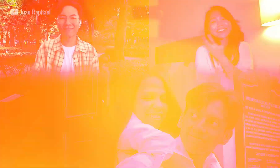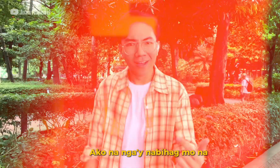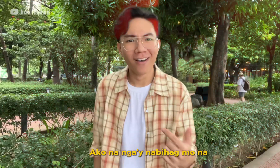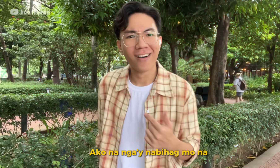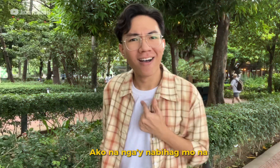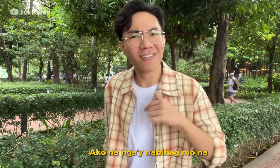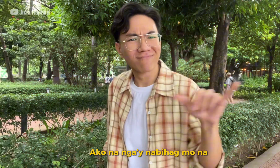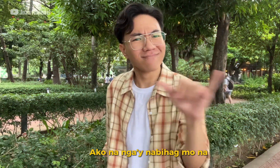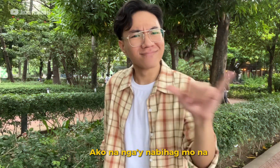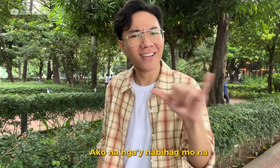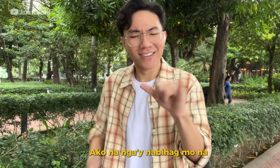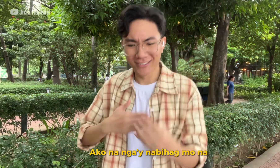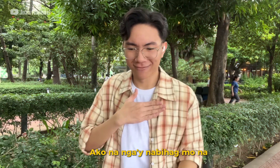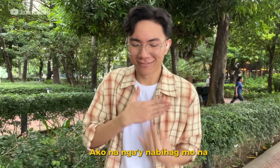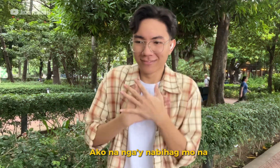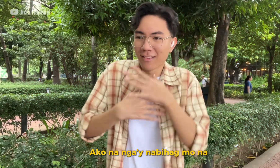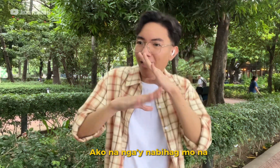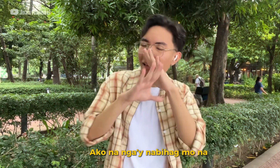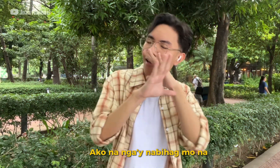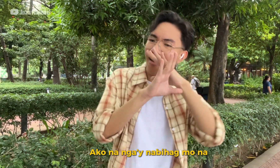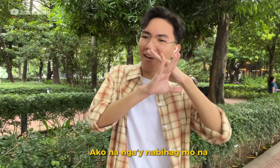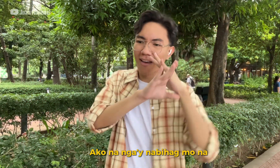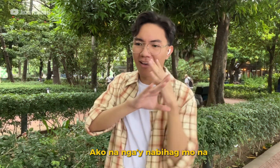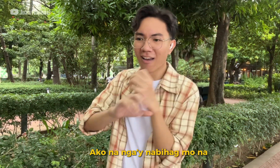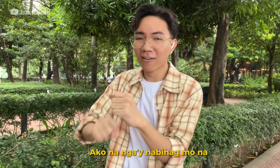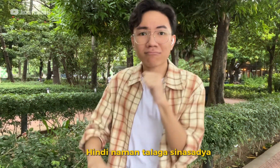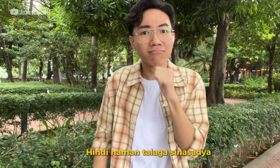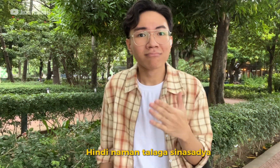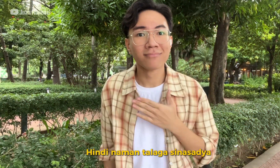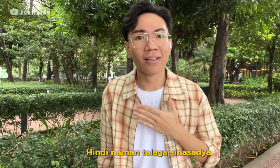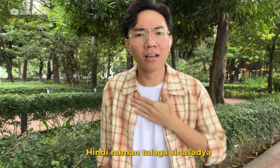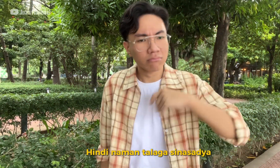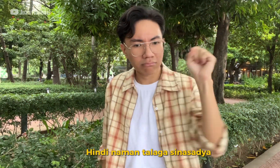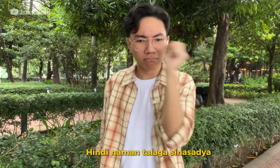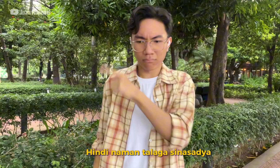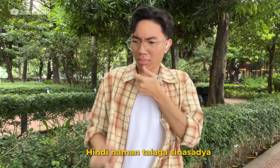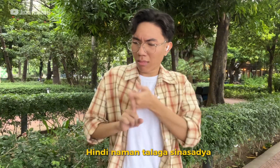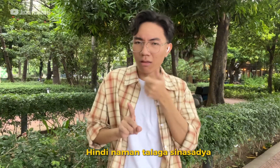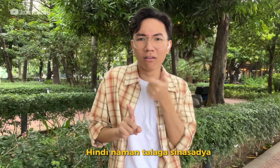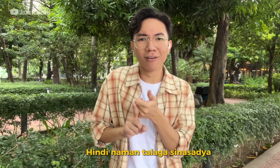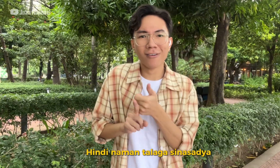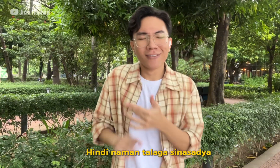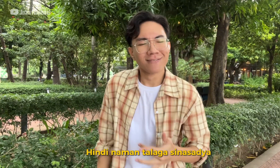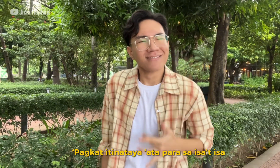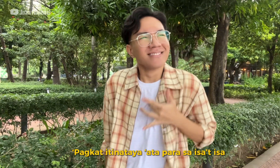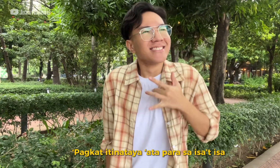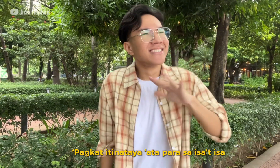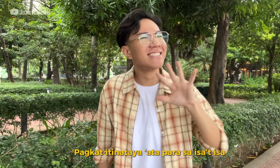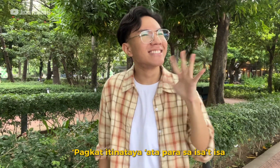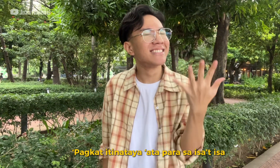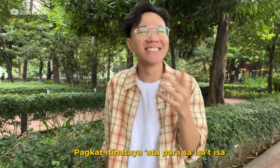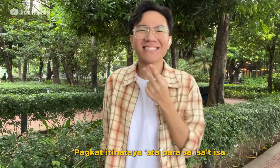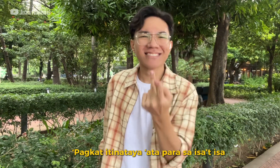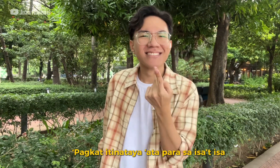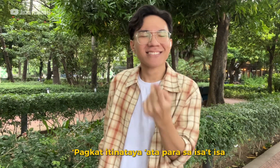Ako na nga'y nabihag mo na, nang di naman talaga sinasadya. Pagkat hindi nagkaya